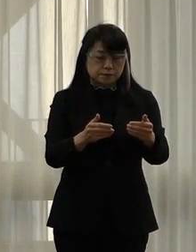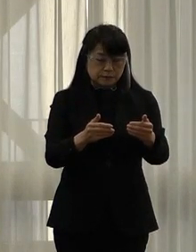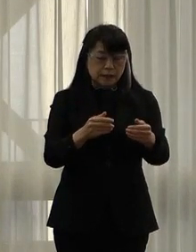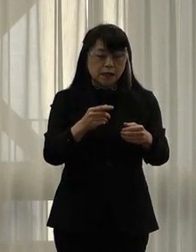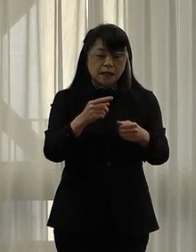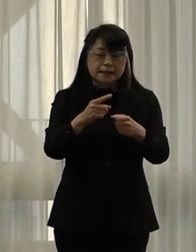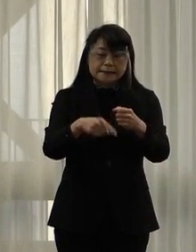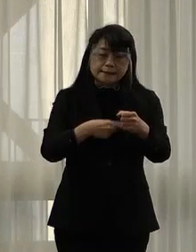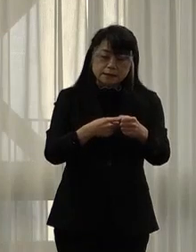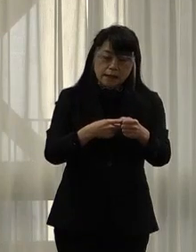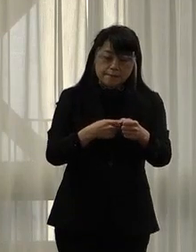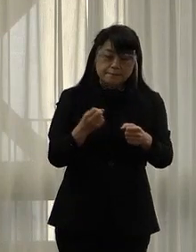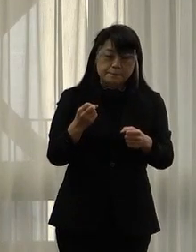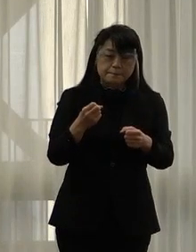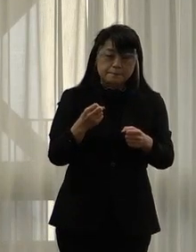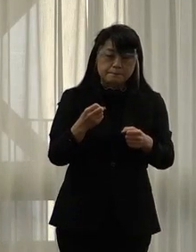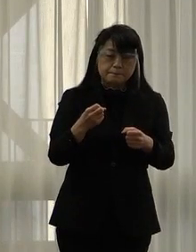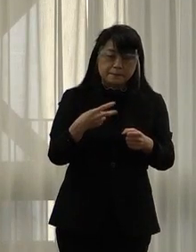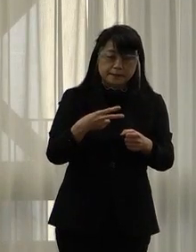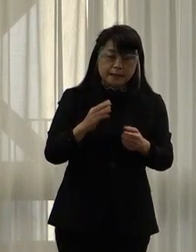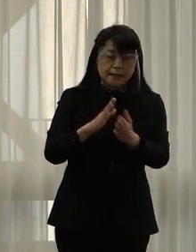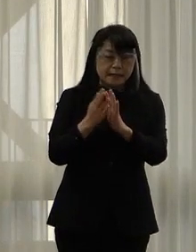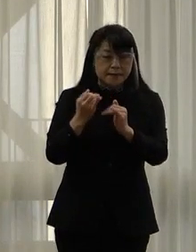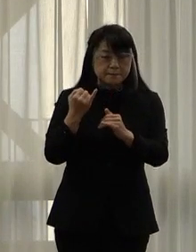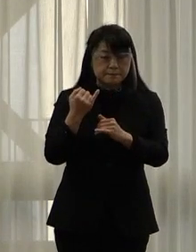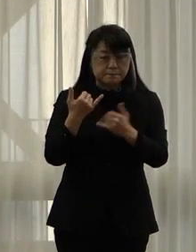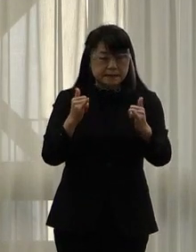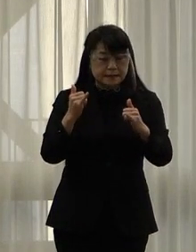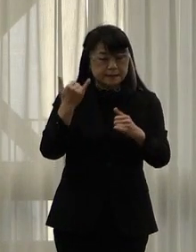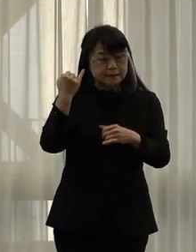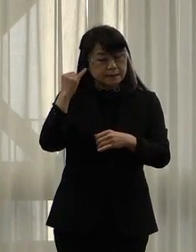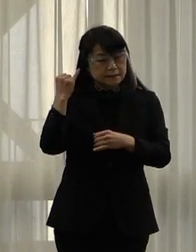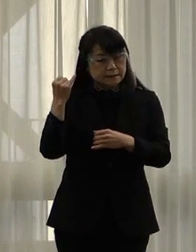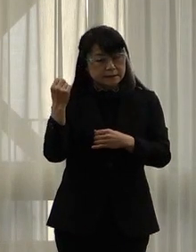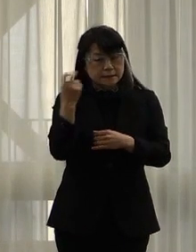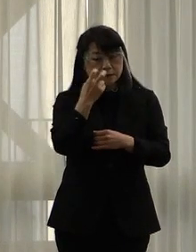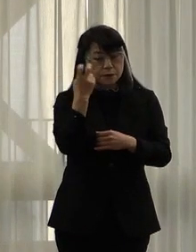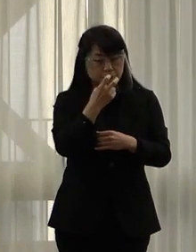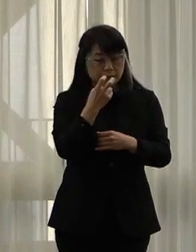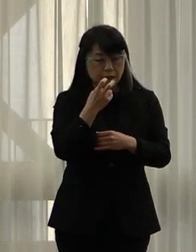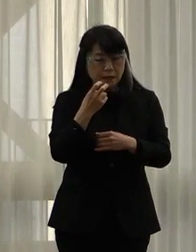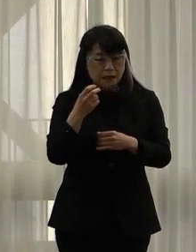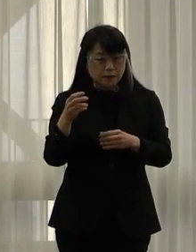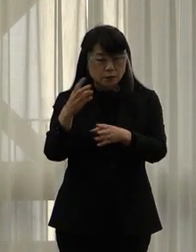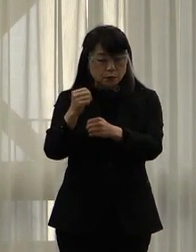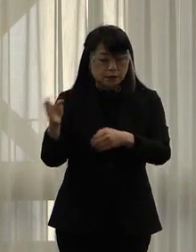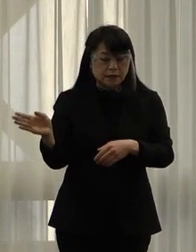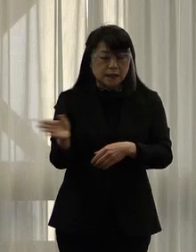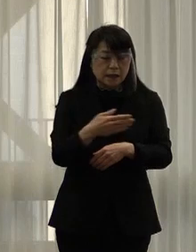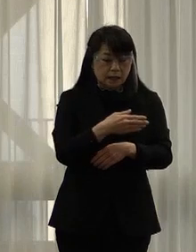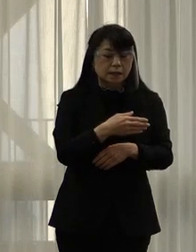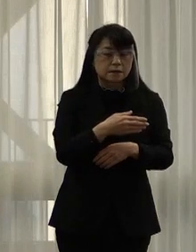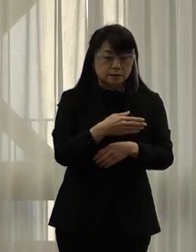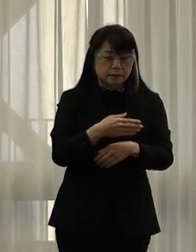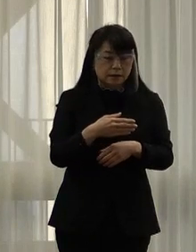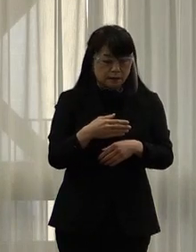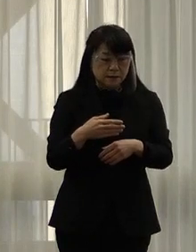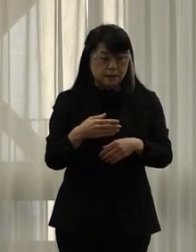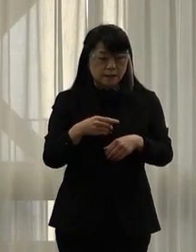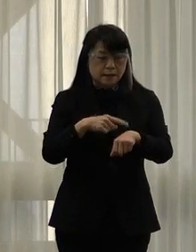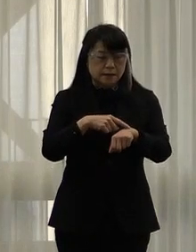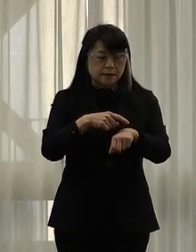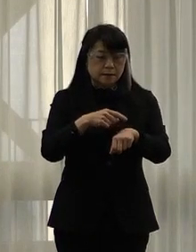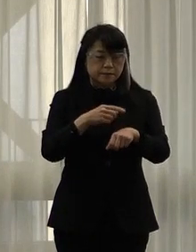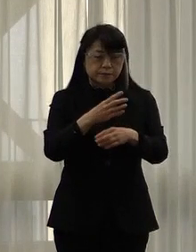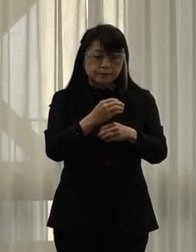いは県民意識調査から見ますと 4、5 ヶ月かけて作り上げてきたものであります。まあ、それを先